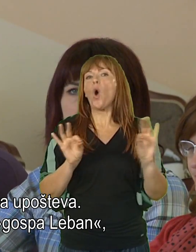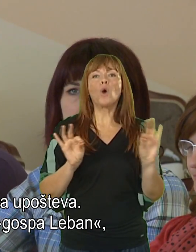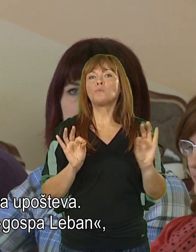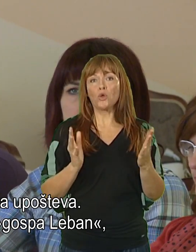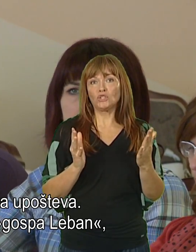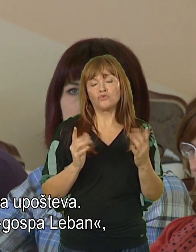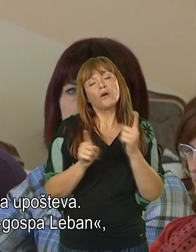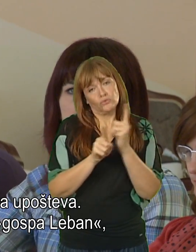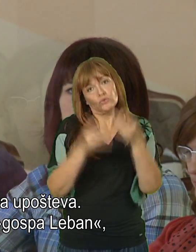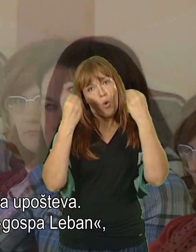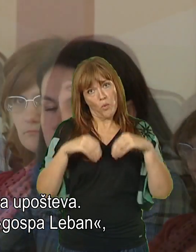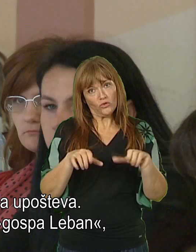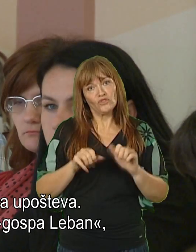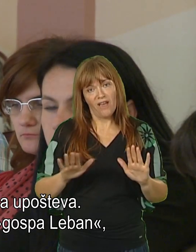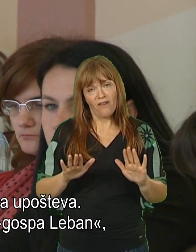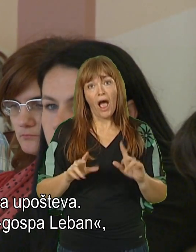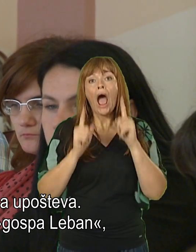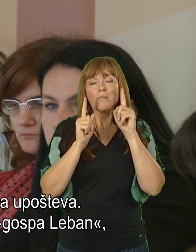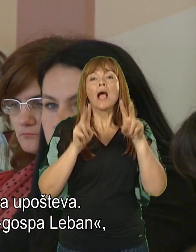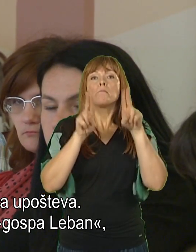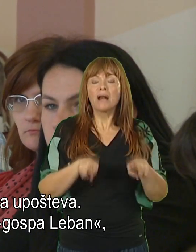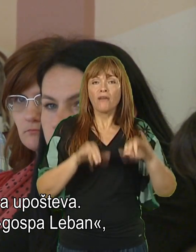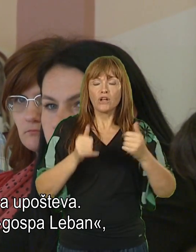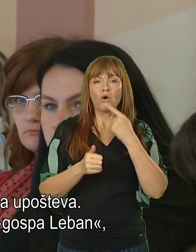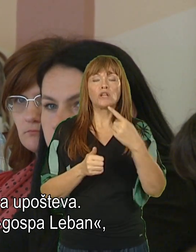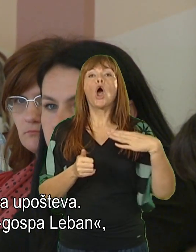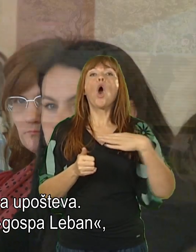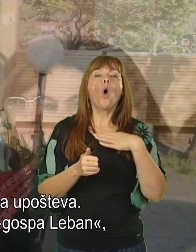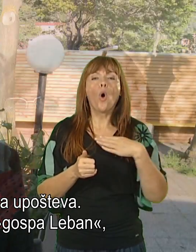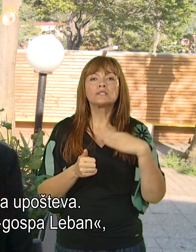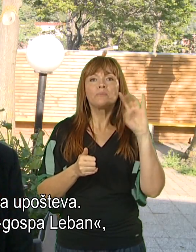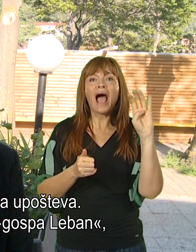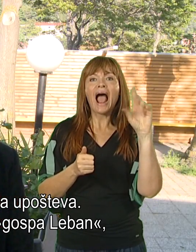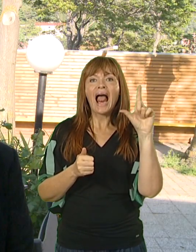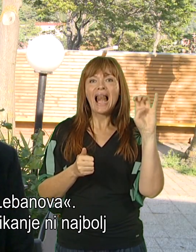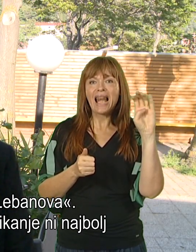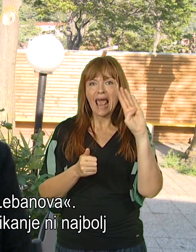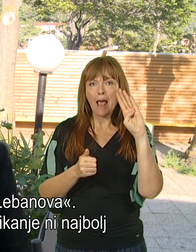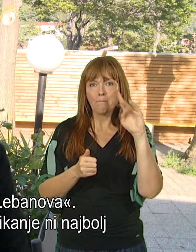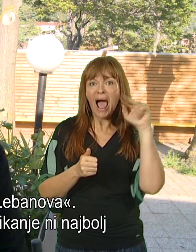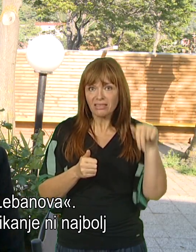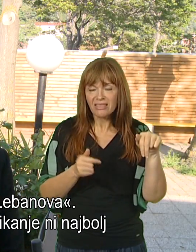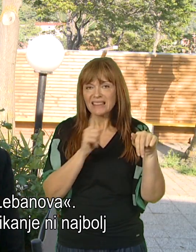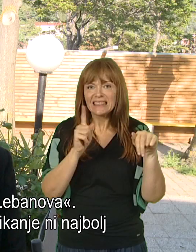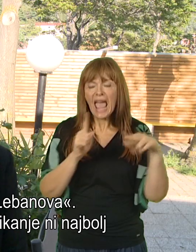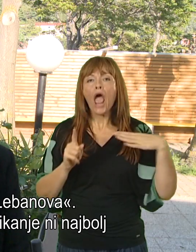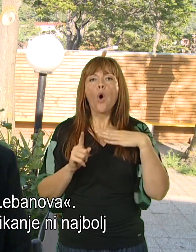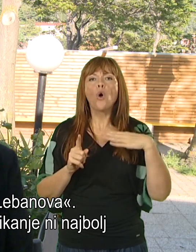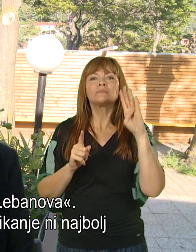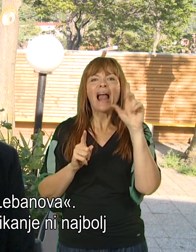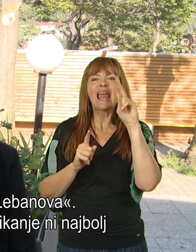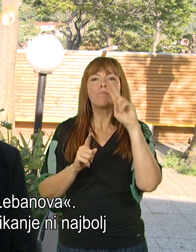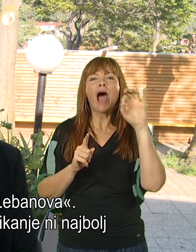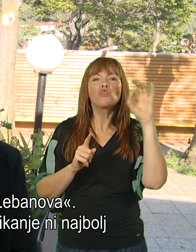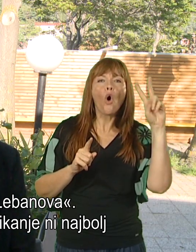tudi upošteva. Pravilno je reči recimo gospa Leban, ne gospa Lebanova, ne? In